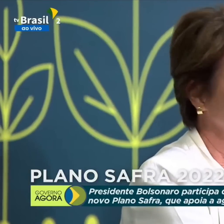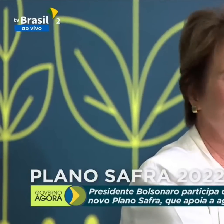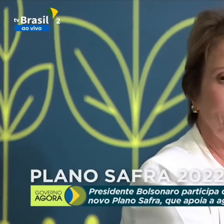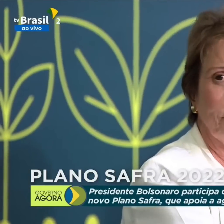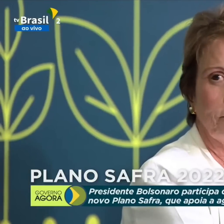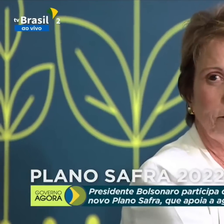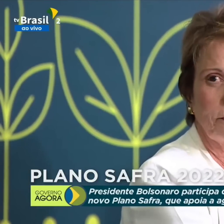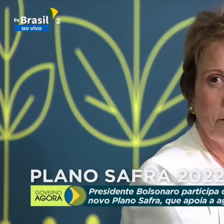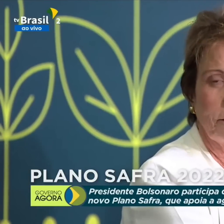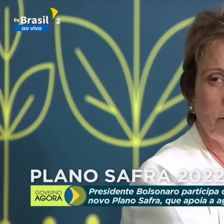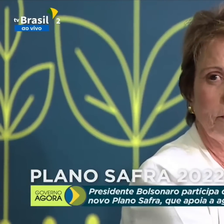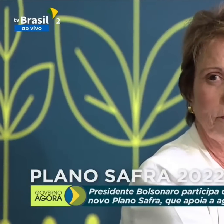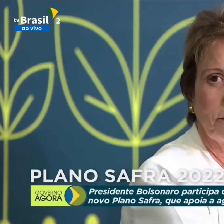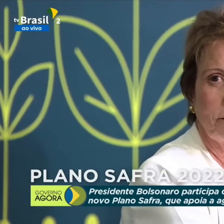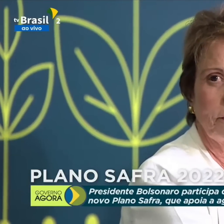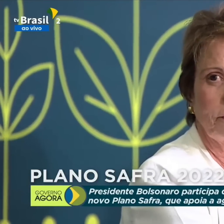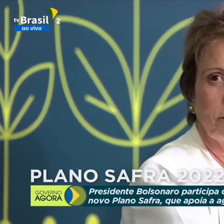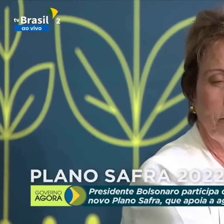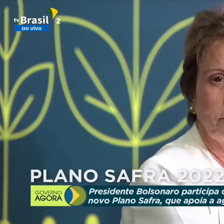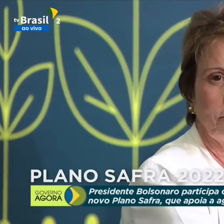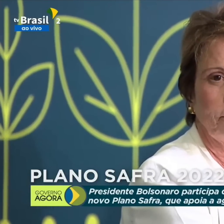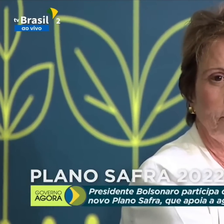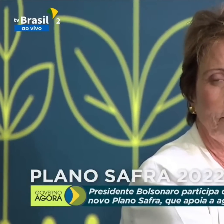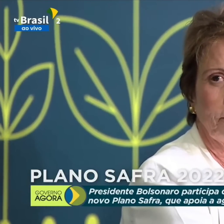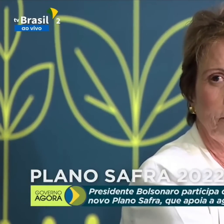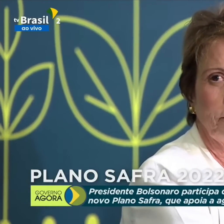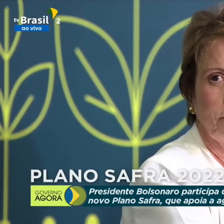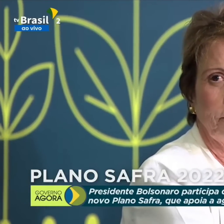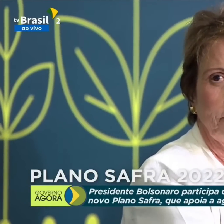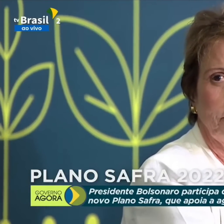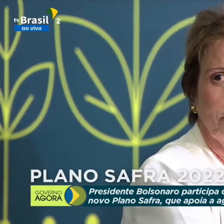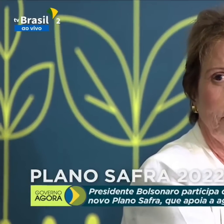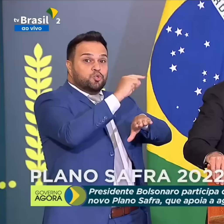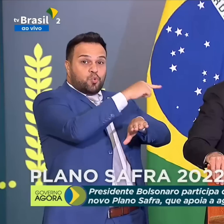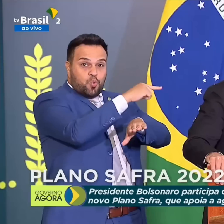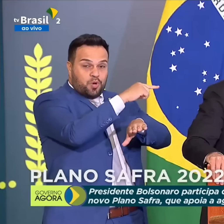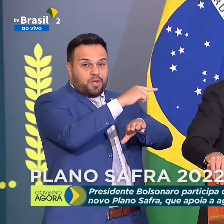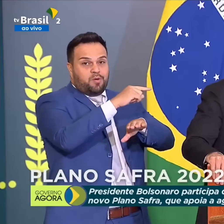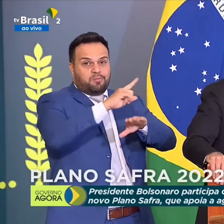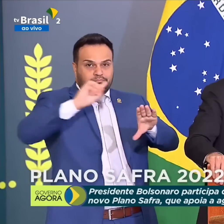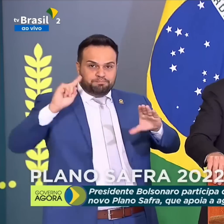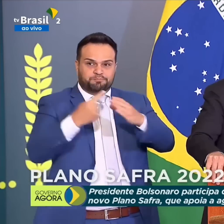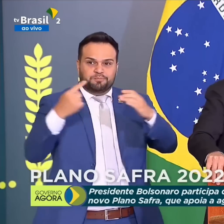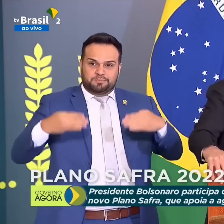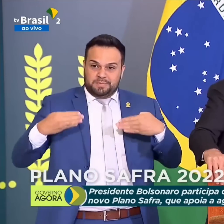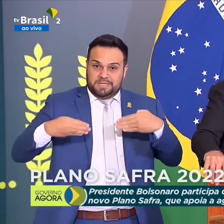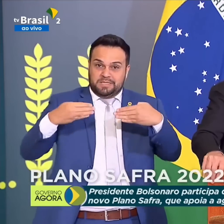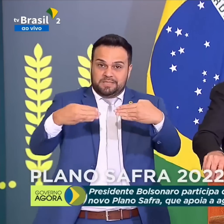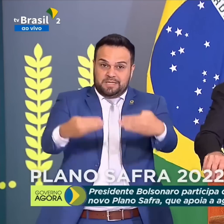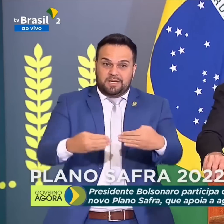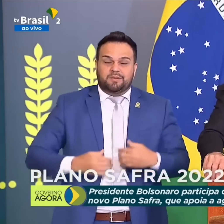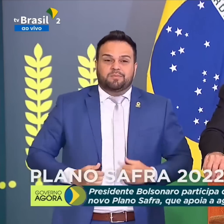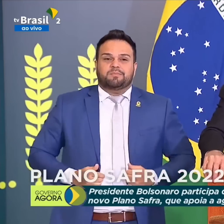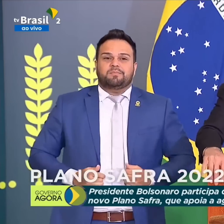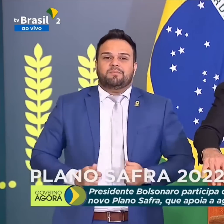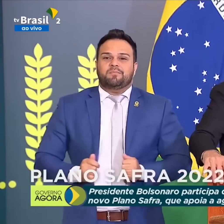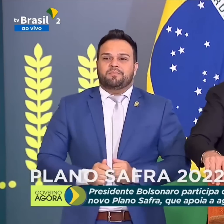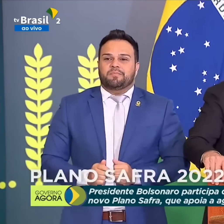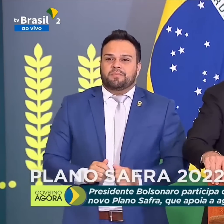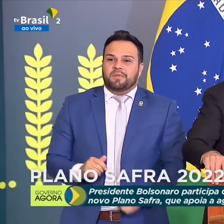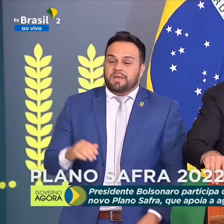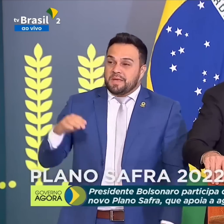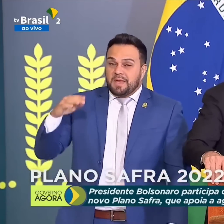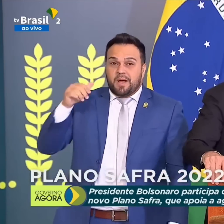para integrar o nosso ministério. E quando te viu a primeira vez, a pequena, grande Tereza